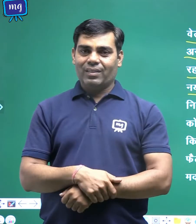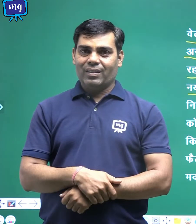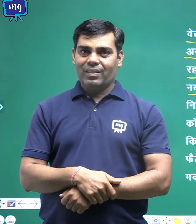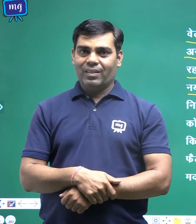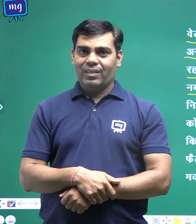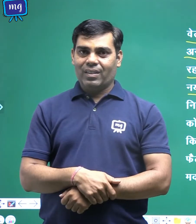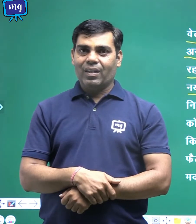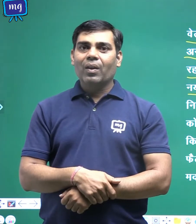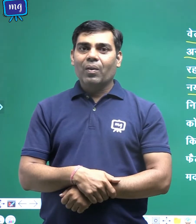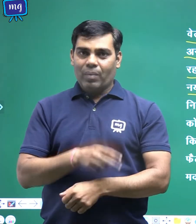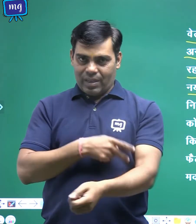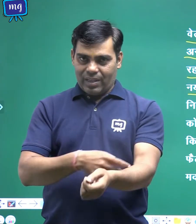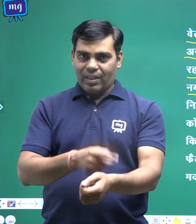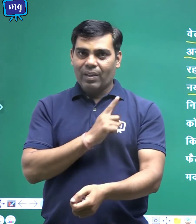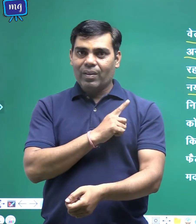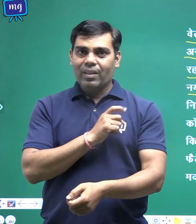भगिनी निवेदिता